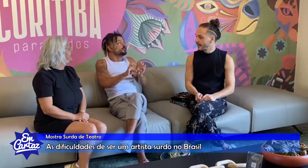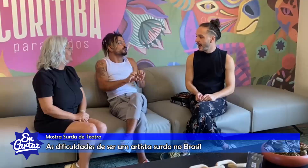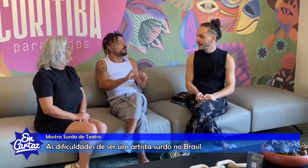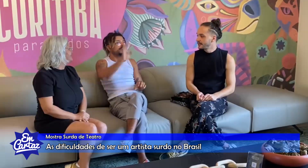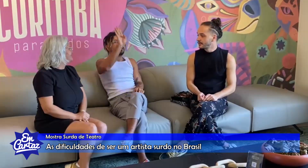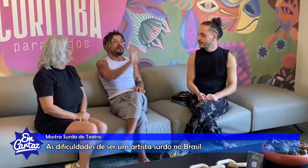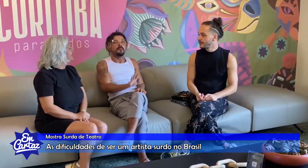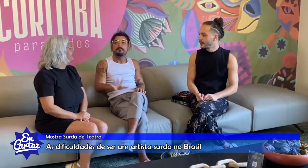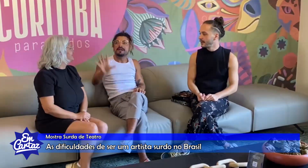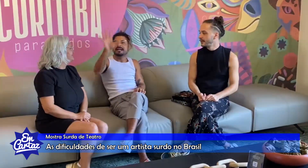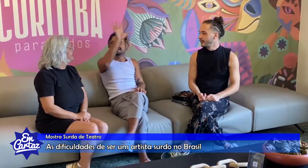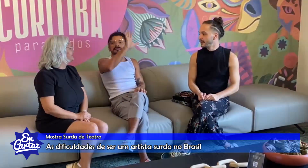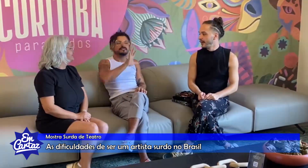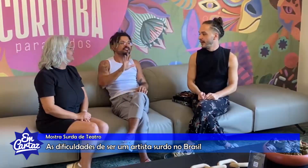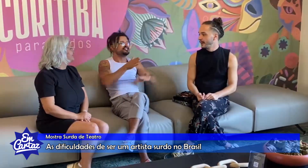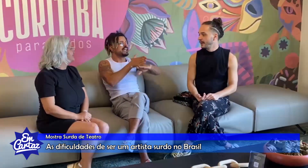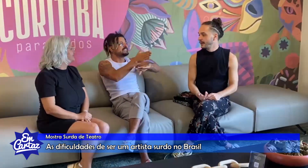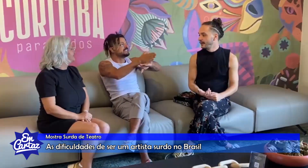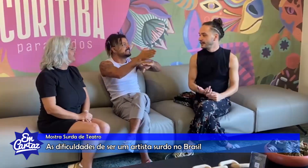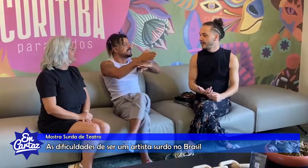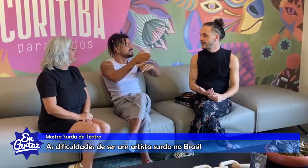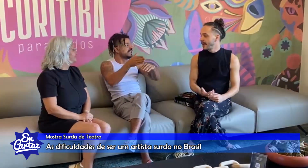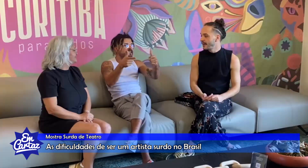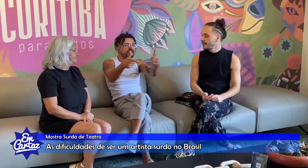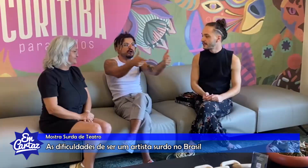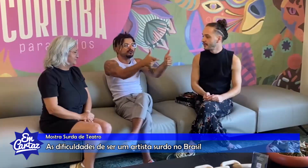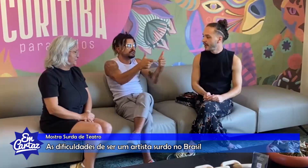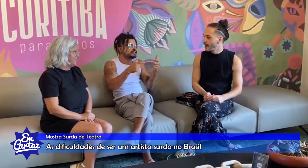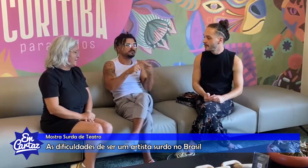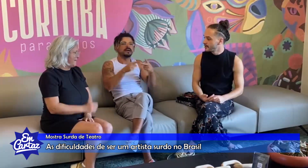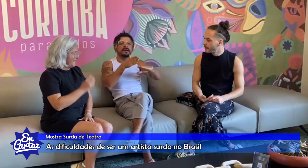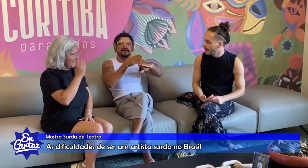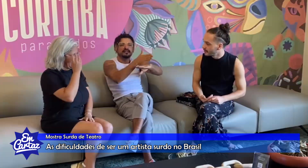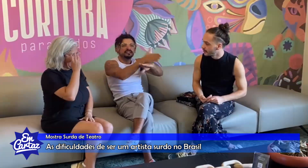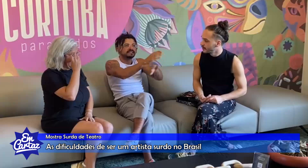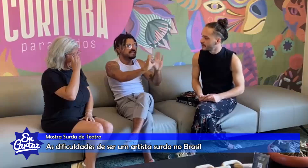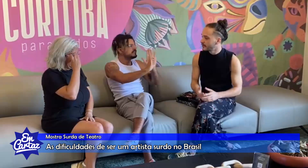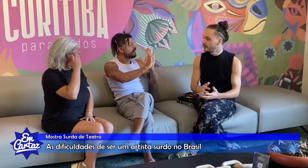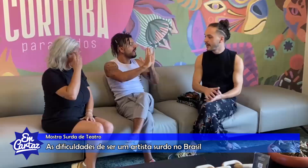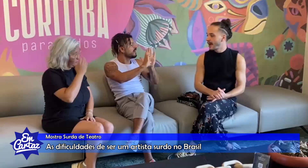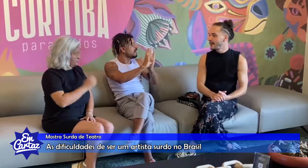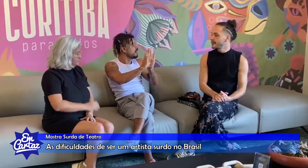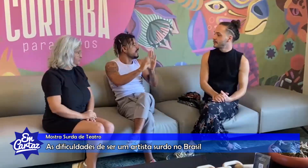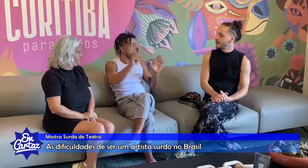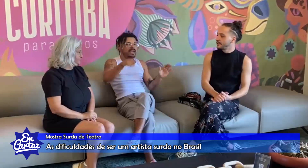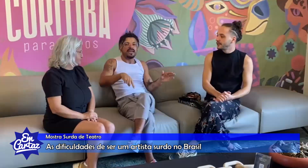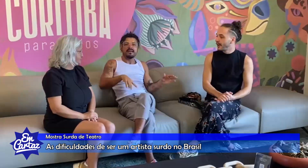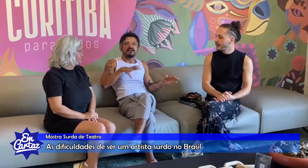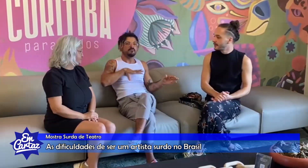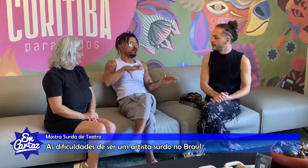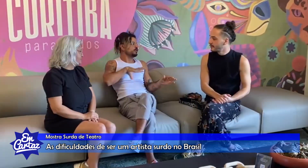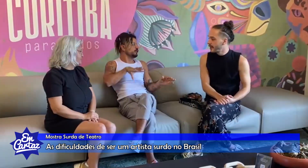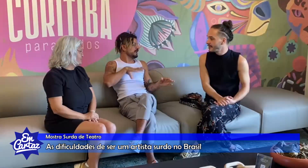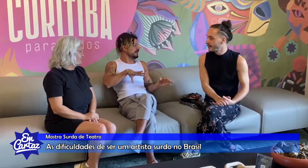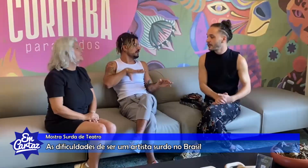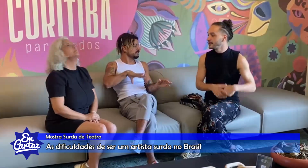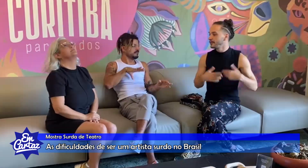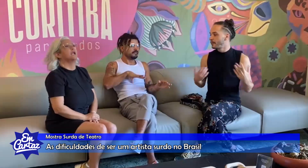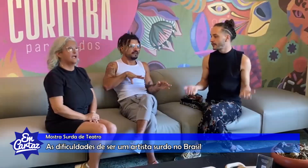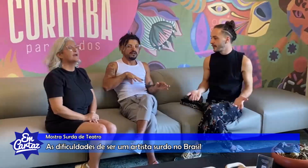a estrutura... de acesso, né, aos espaços culturais, aos editais culturais, é tudo em língua